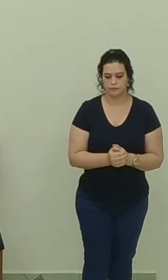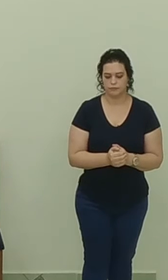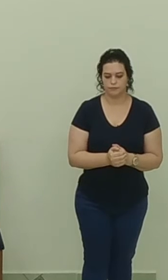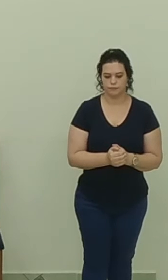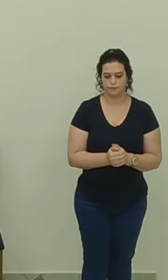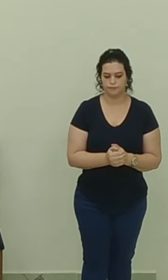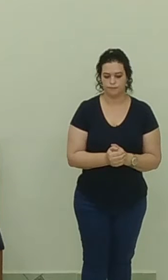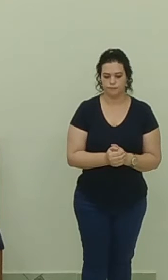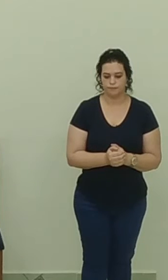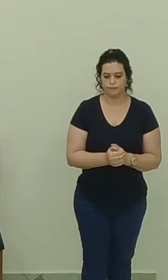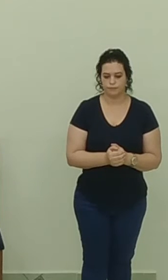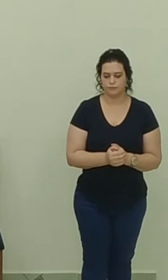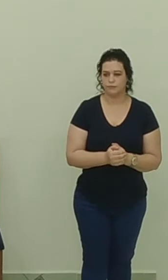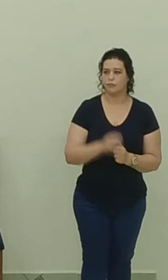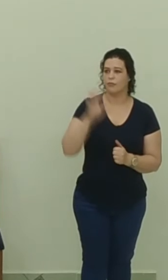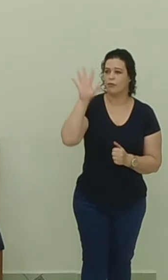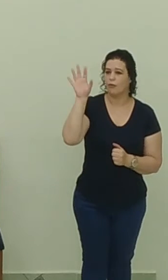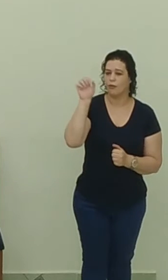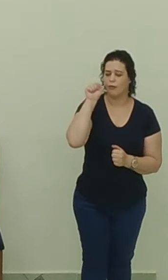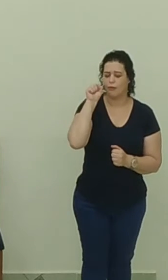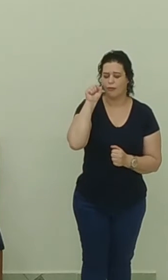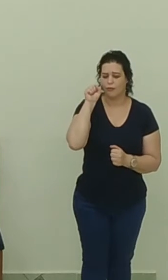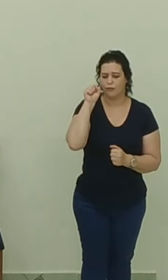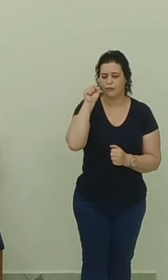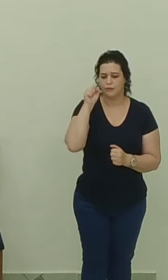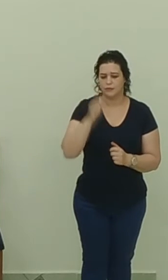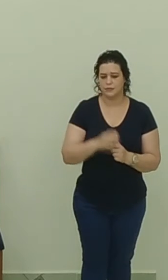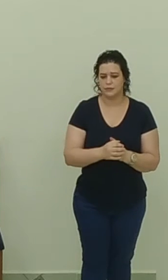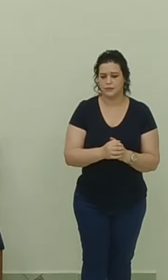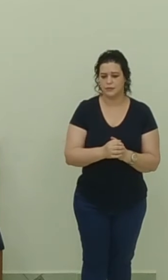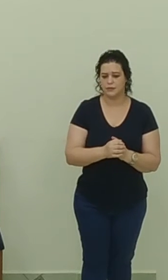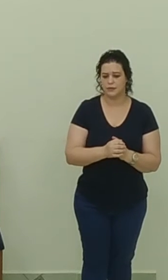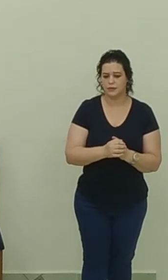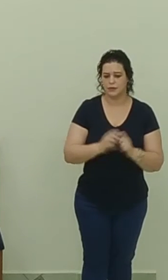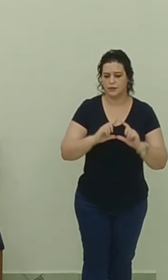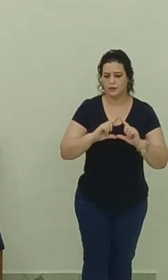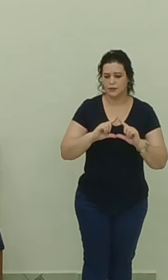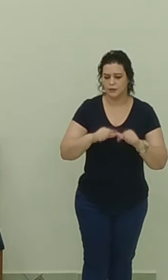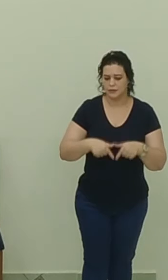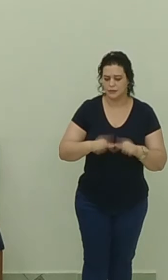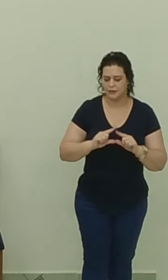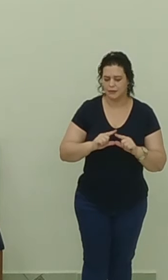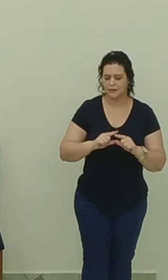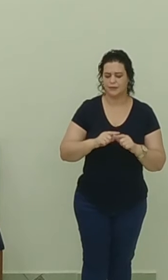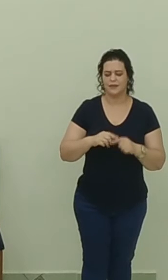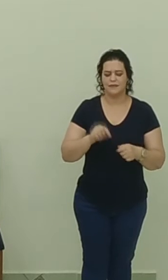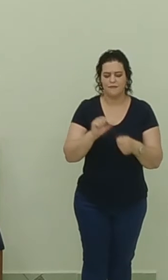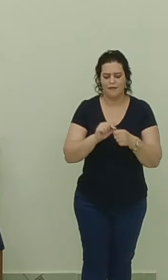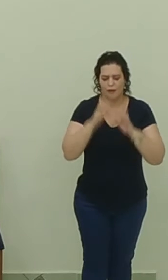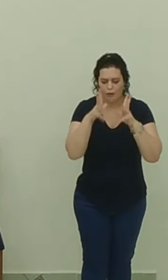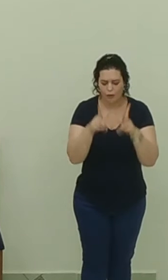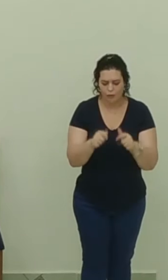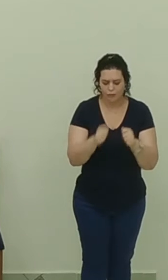Ouve, pois, ó Israel, e atenta em os cumprires, para que bem